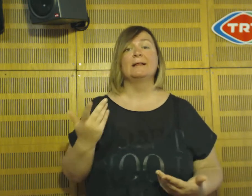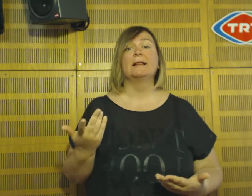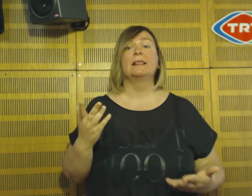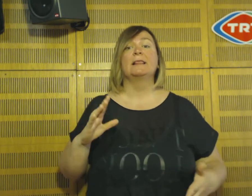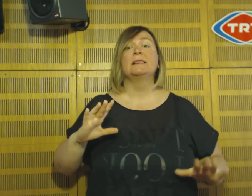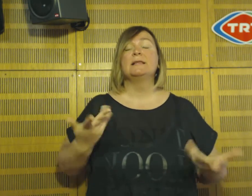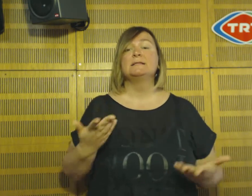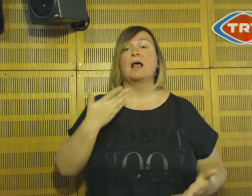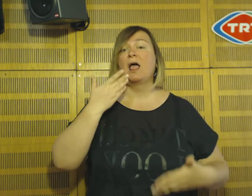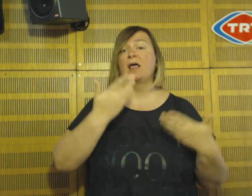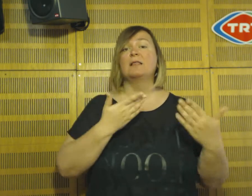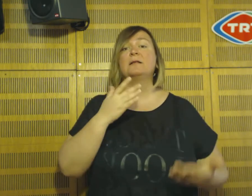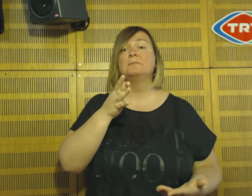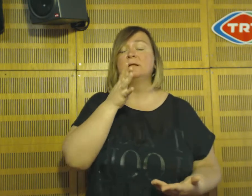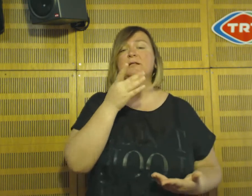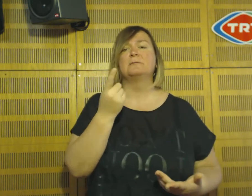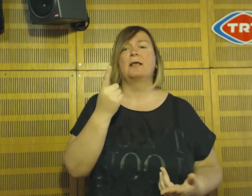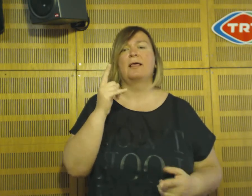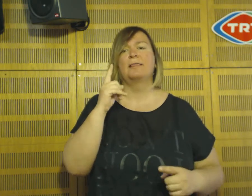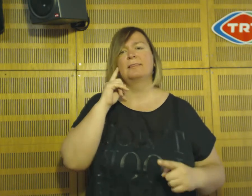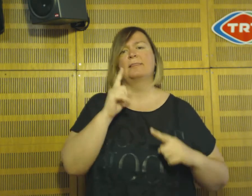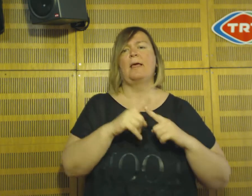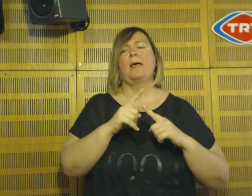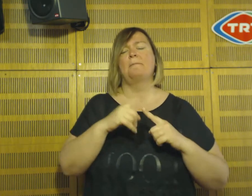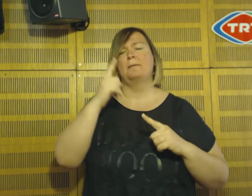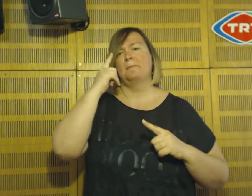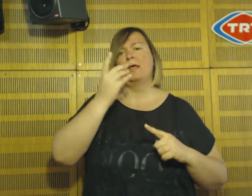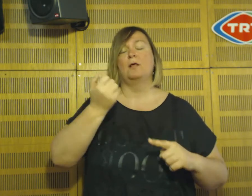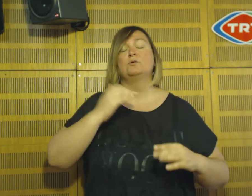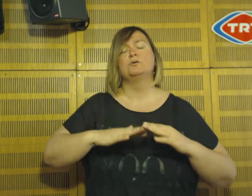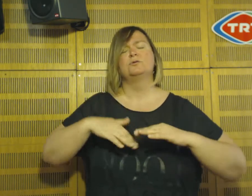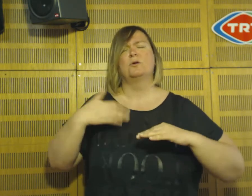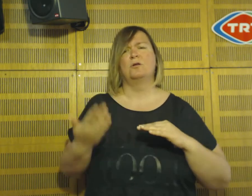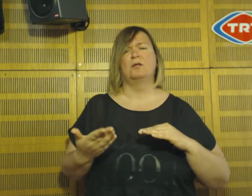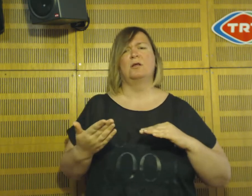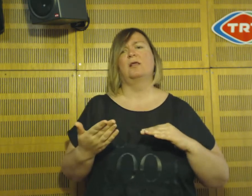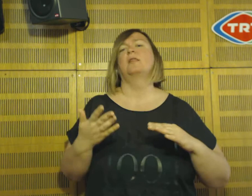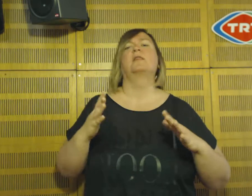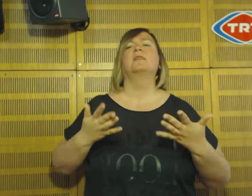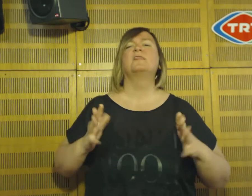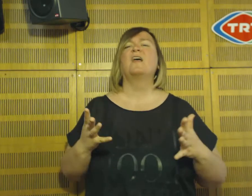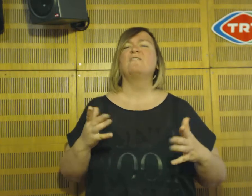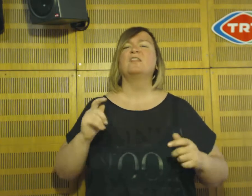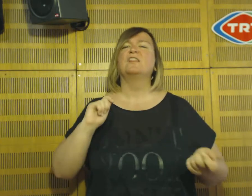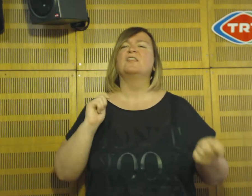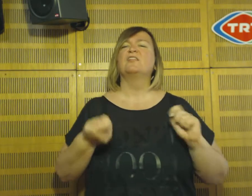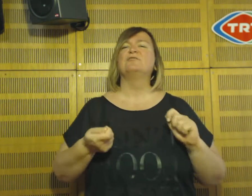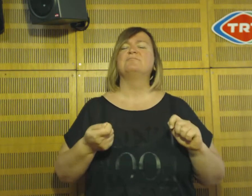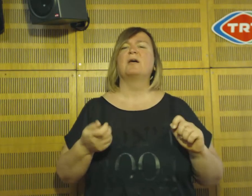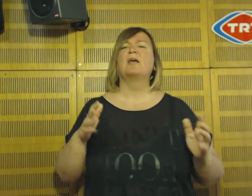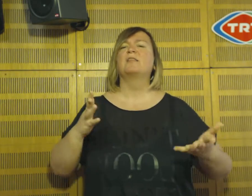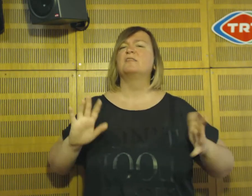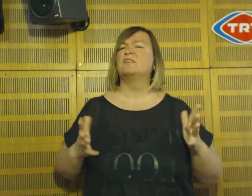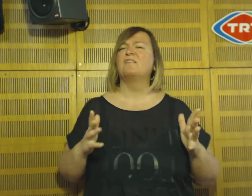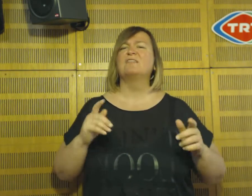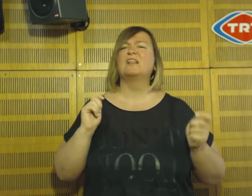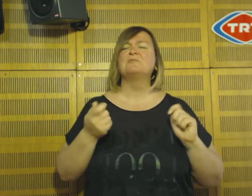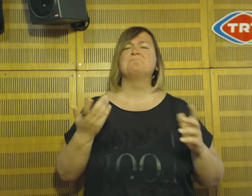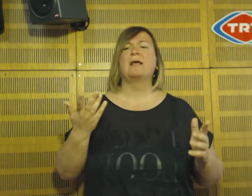nasıl anlatabilecekleriyle alakalı temel bilgiler alıyorlar. Arkasından davranış değiştirme alıyorlar. Davranış değiştirme hem engelli